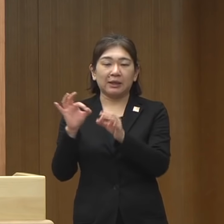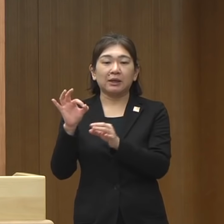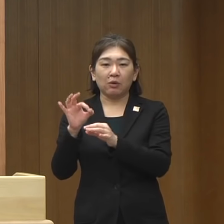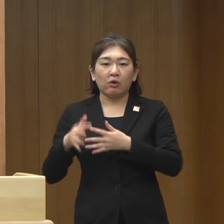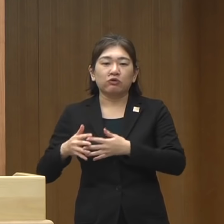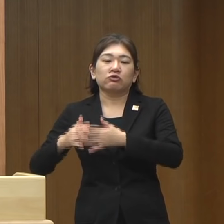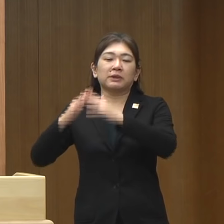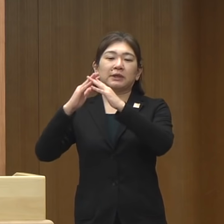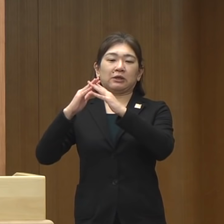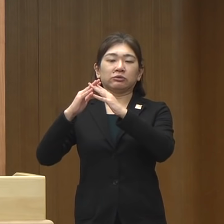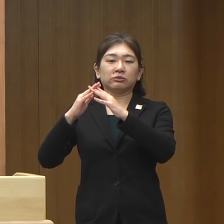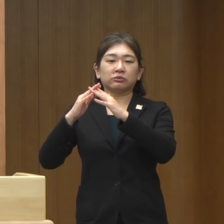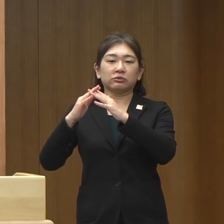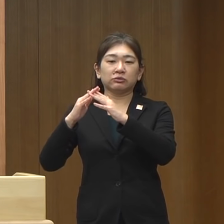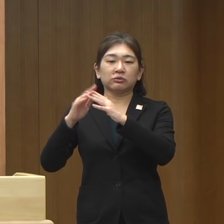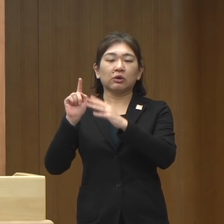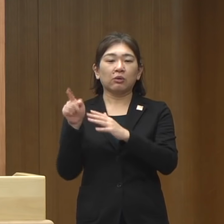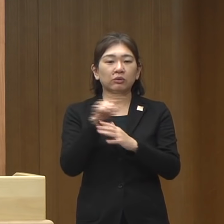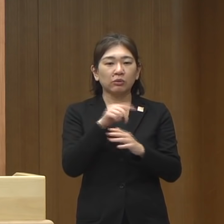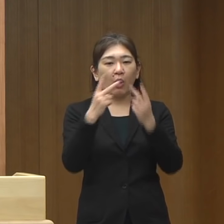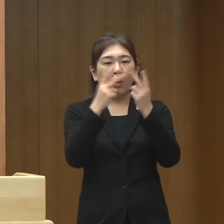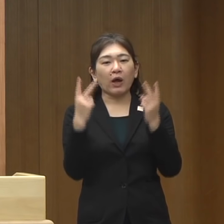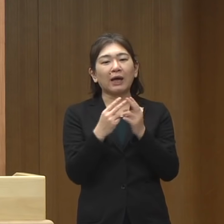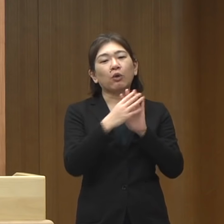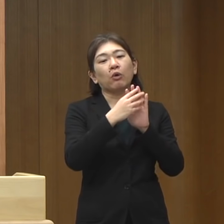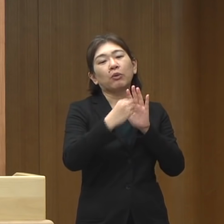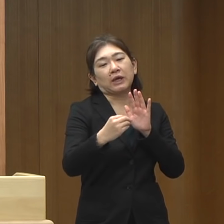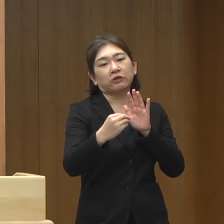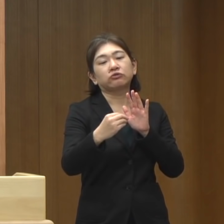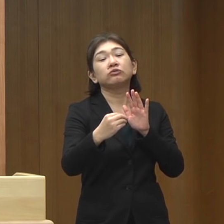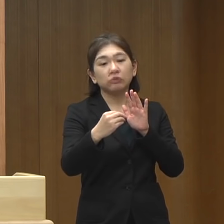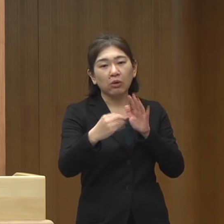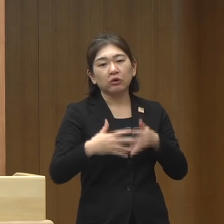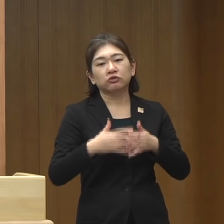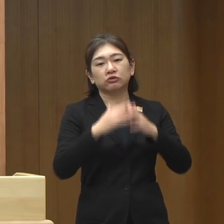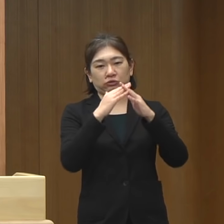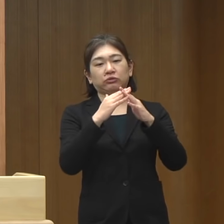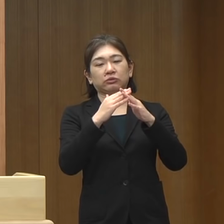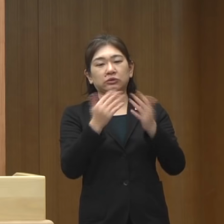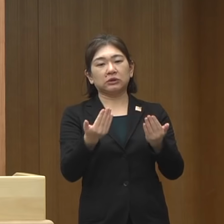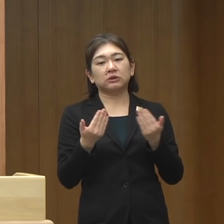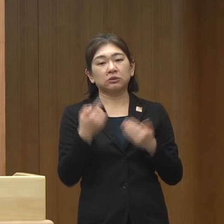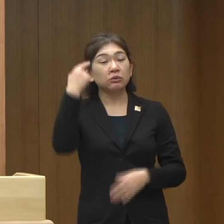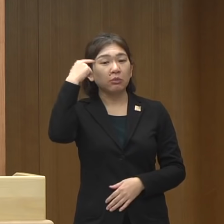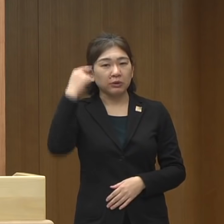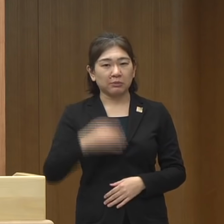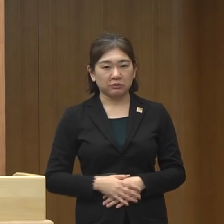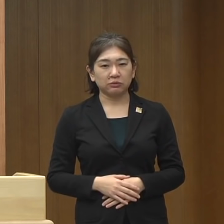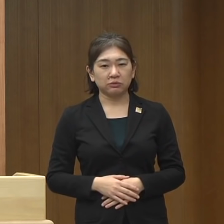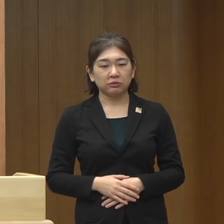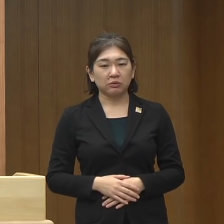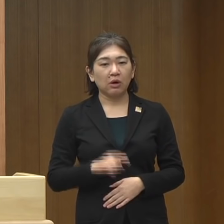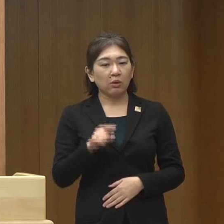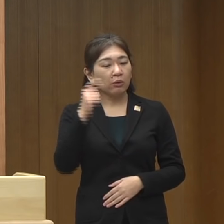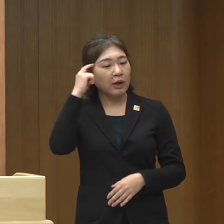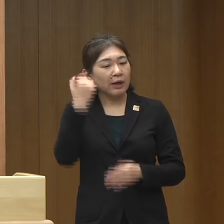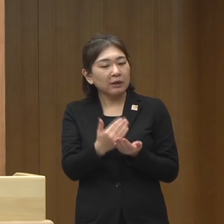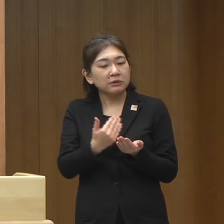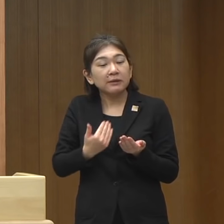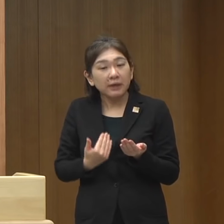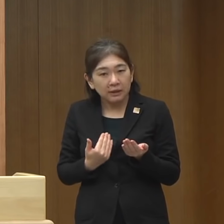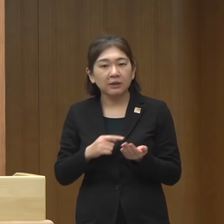る、この北海道モデルというものを確立していく必要がございます。こうした考えのもと、現